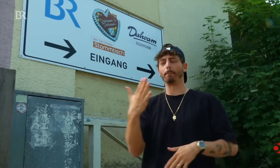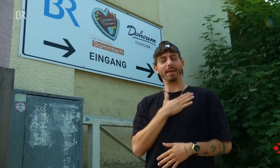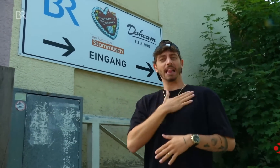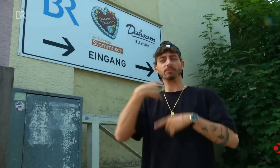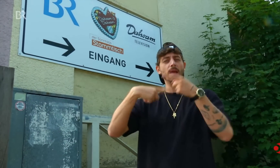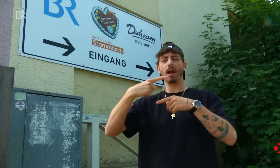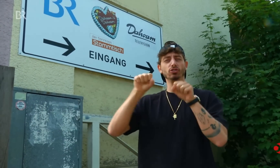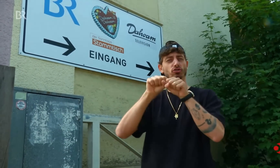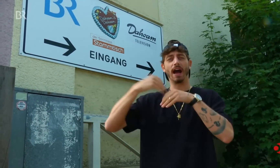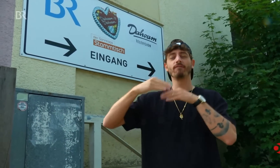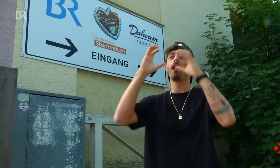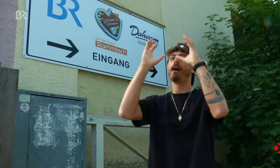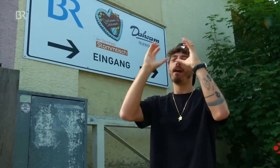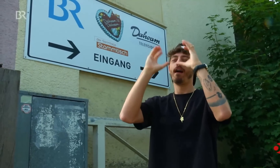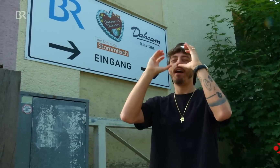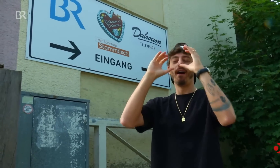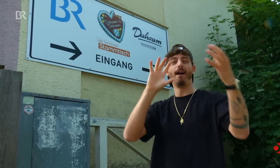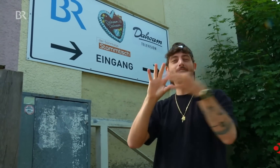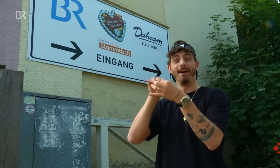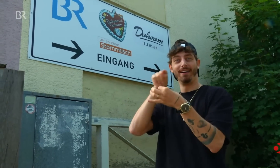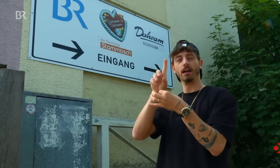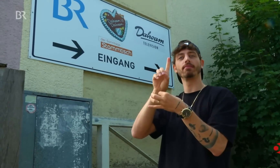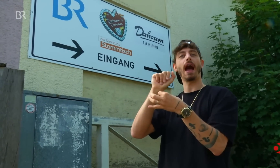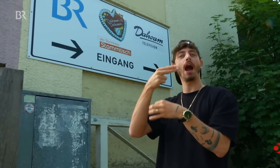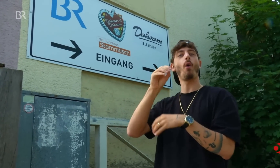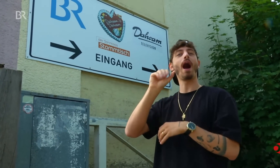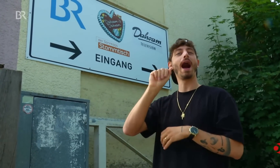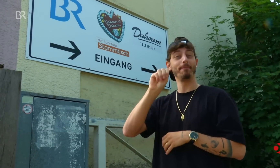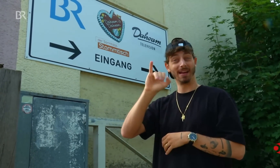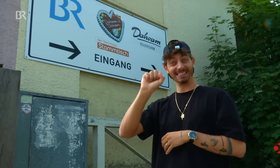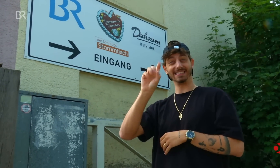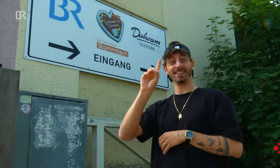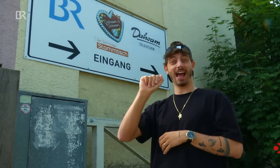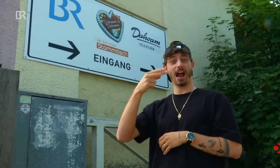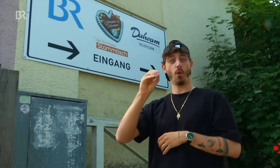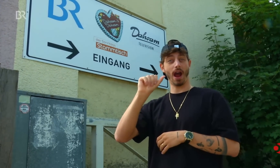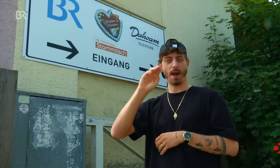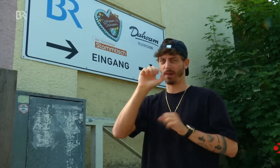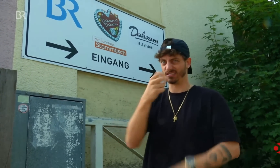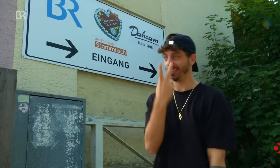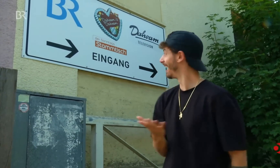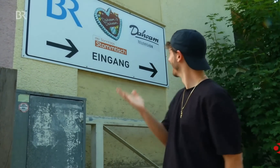sehr bekannt und beliebt ist. Sie heißt Dahorm ist Dahorm. Da steht es ja